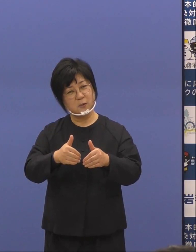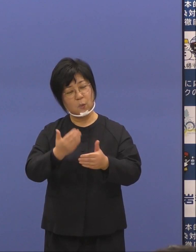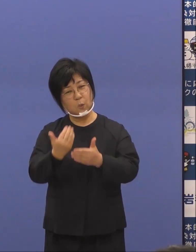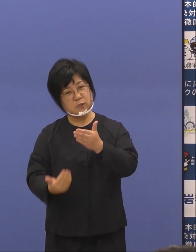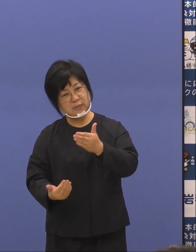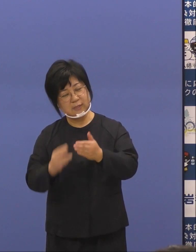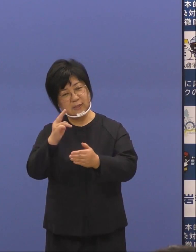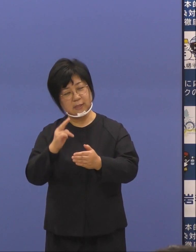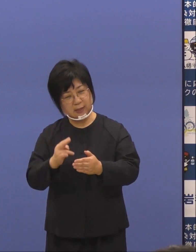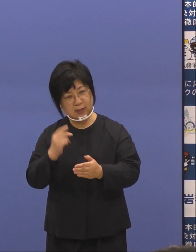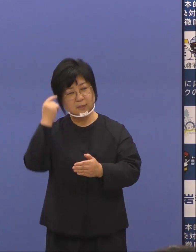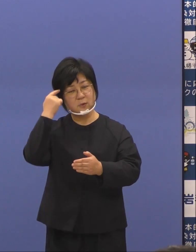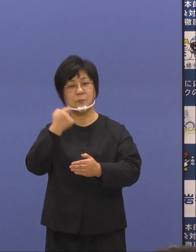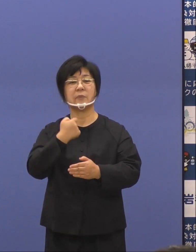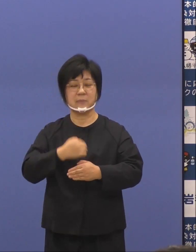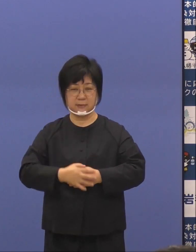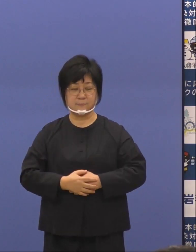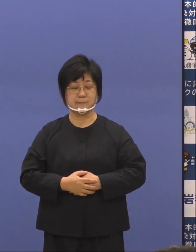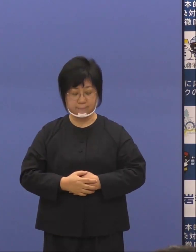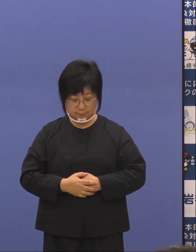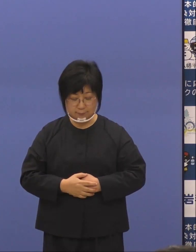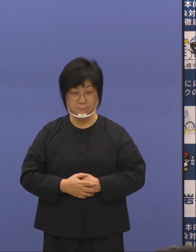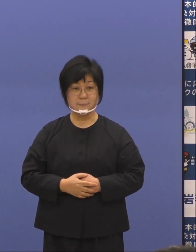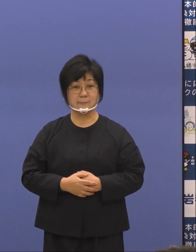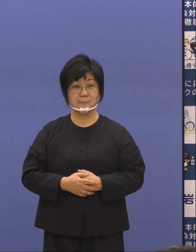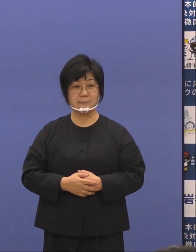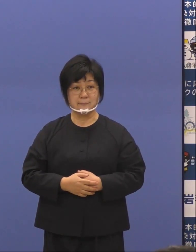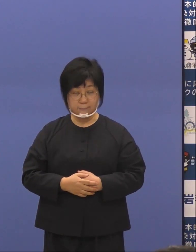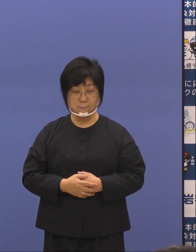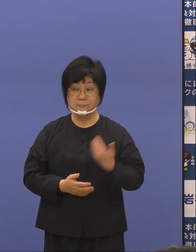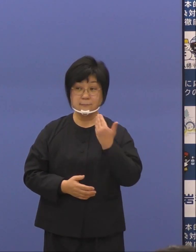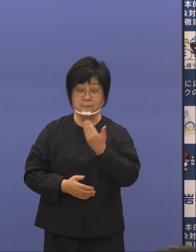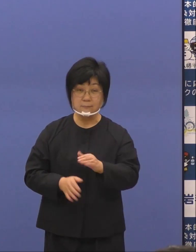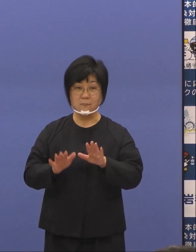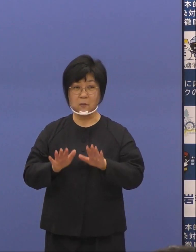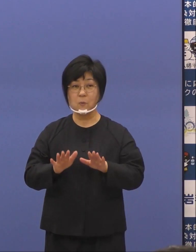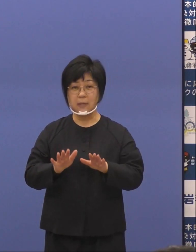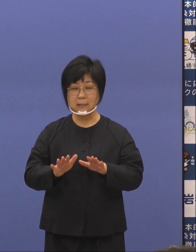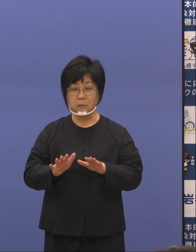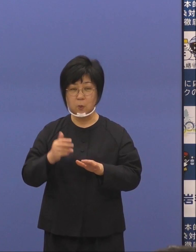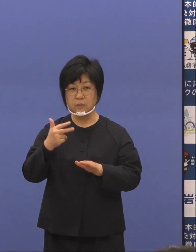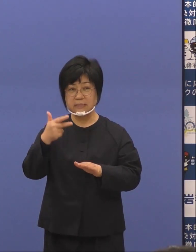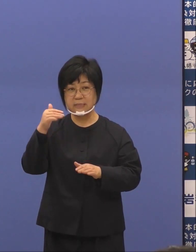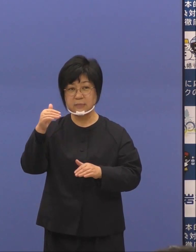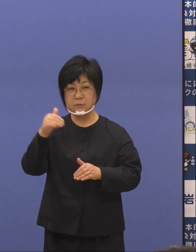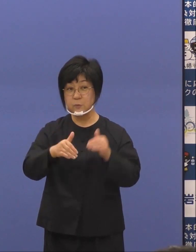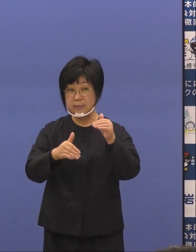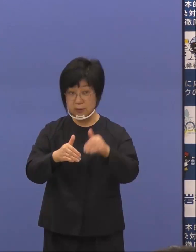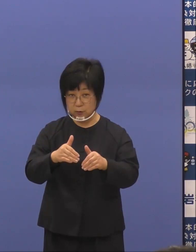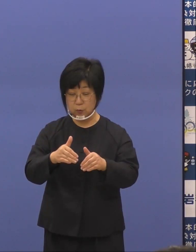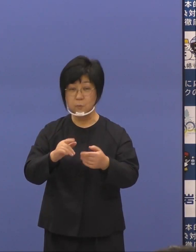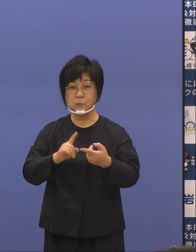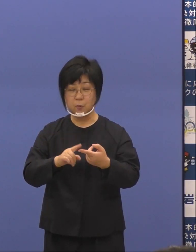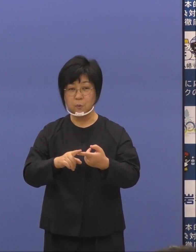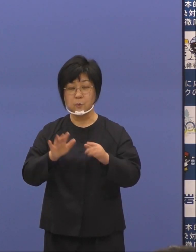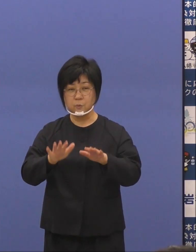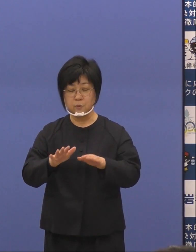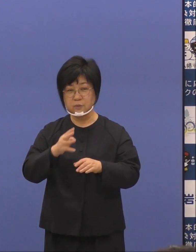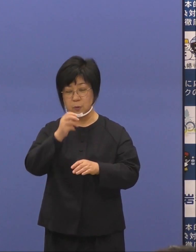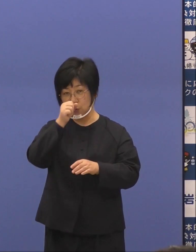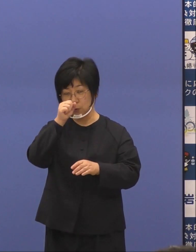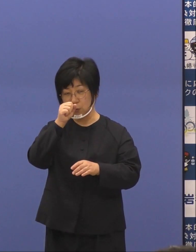ありがとうございます。今回の市長選を含めて、衆議院選挙、今年の参議院選挙を含